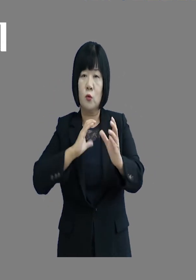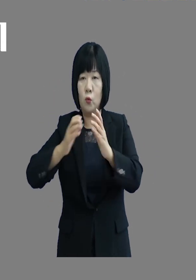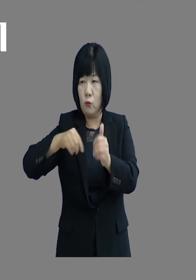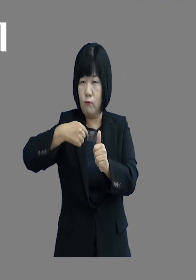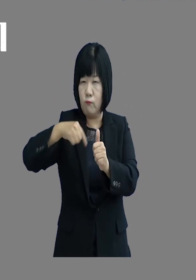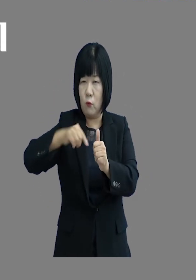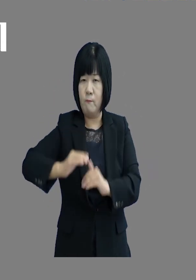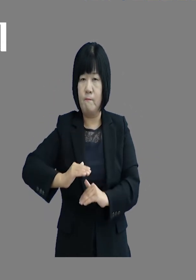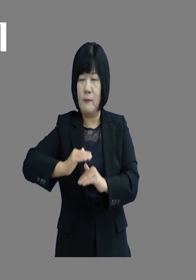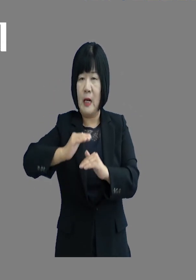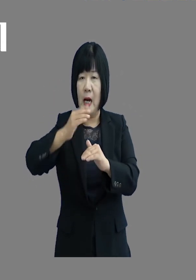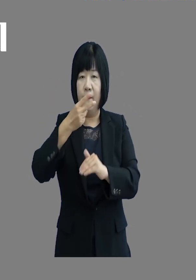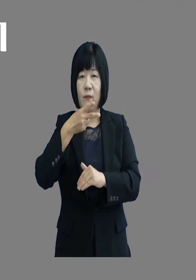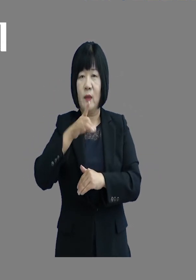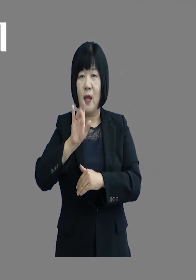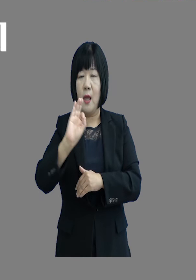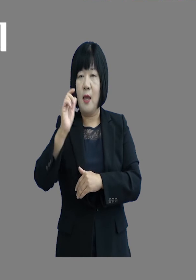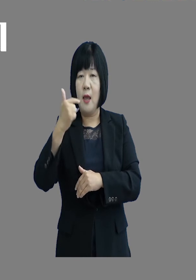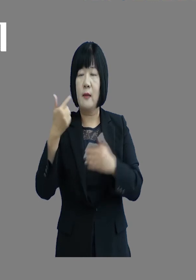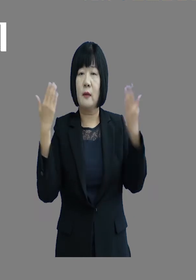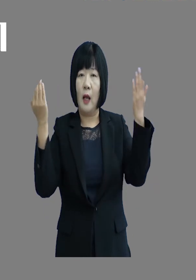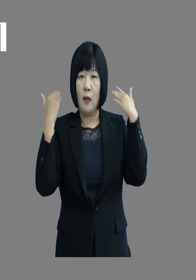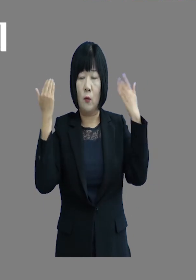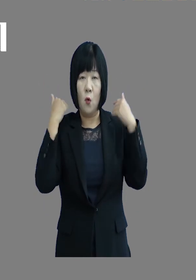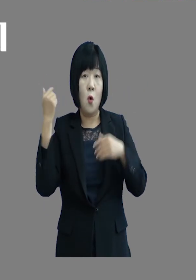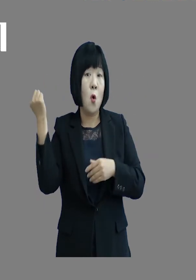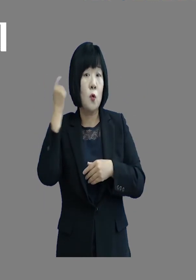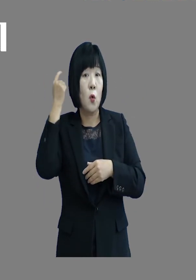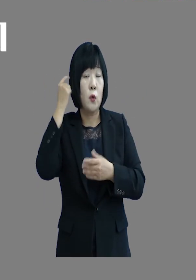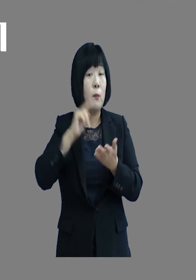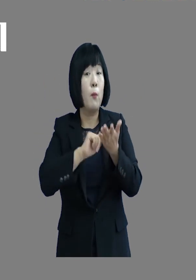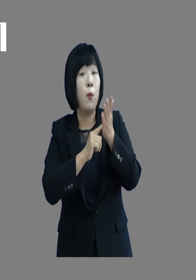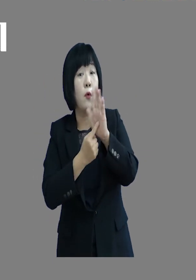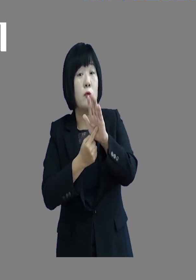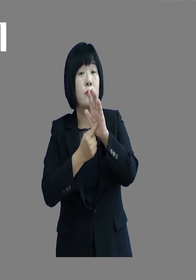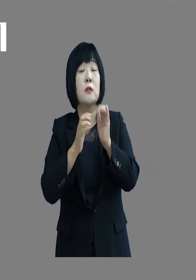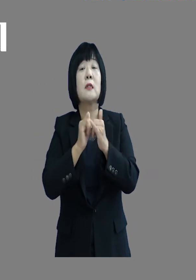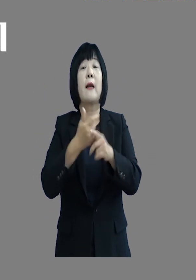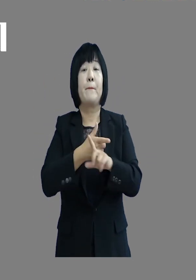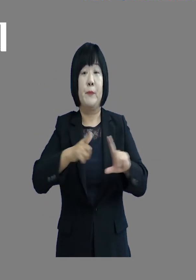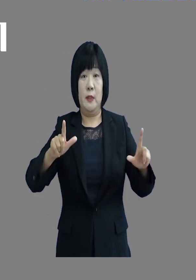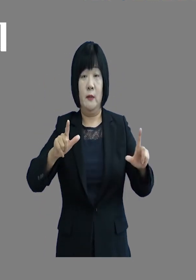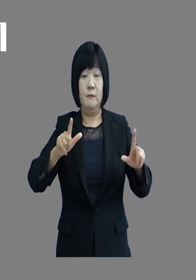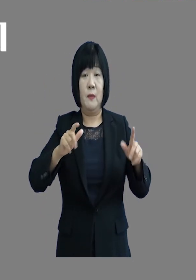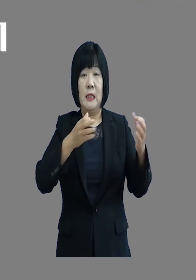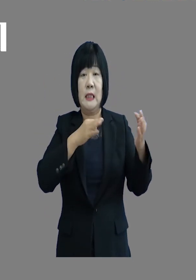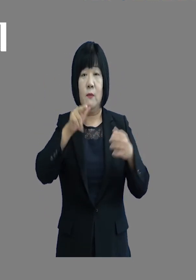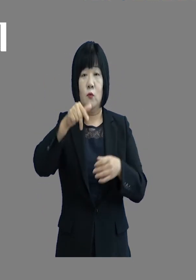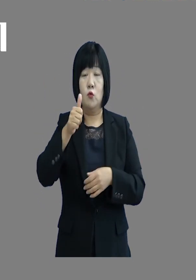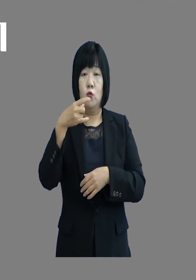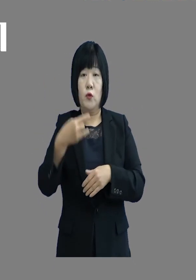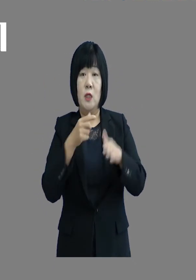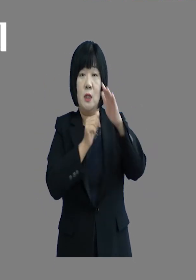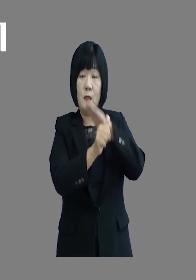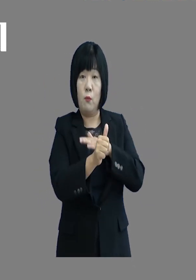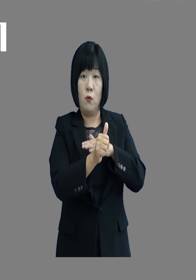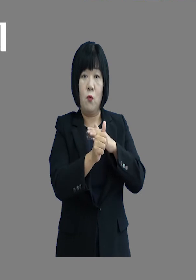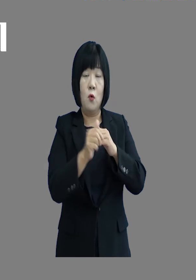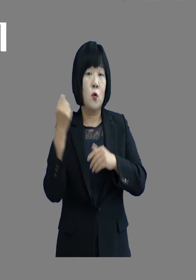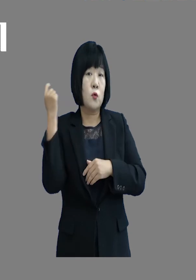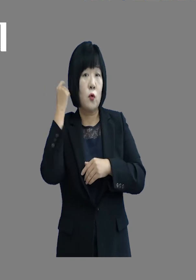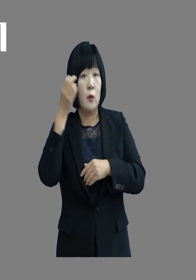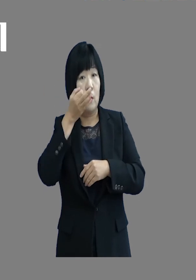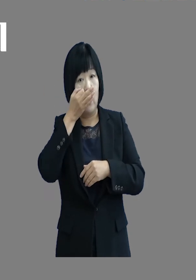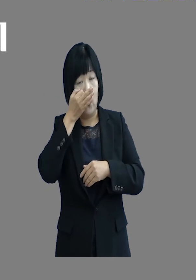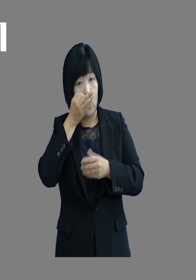교육이 이루어지는 대안학교, 소리를 보여주는 사람들입니다. 김주희 대표는 소리를 보여주는 사람들을 시작하게